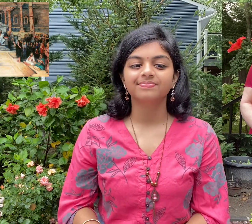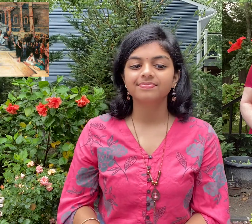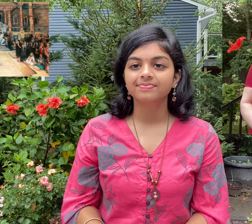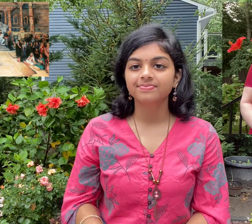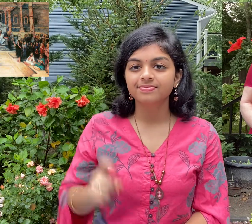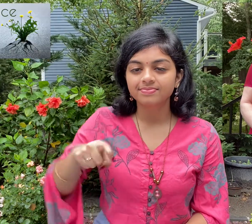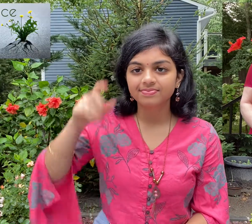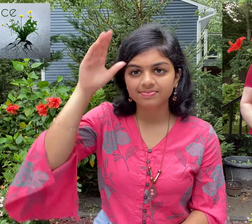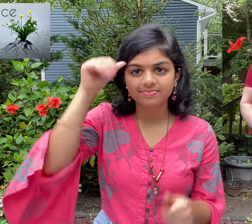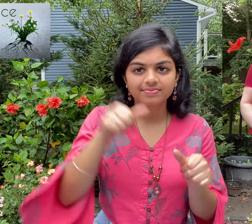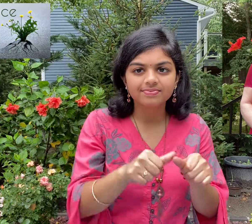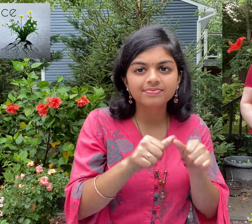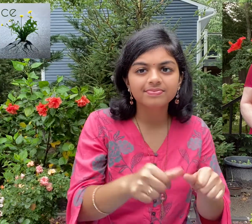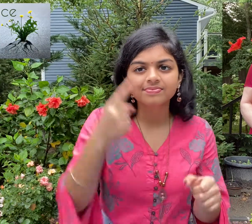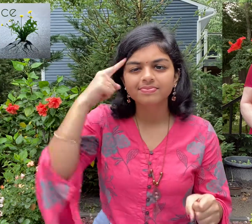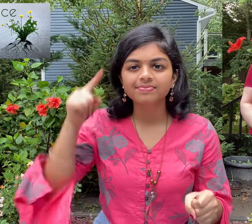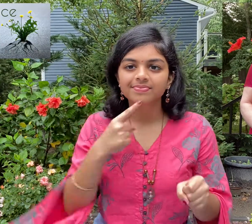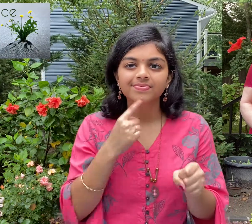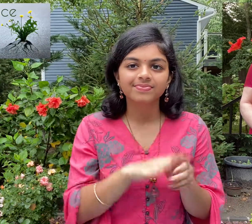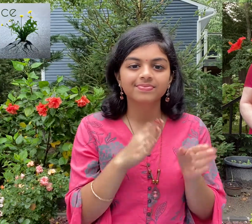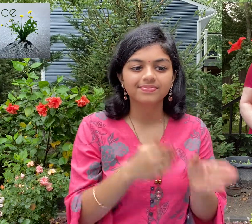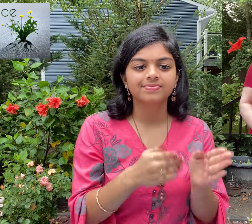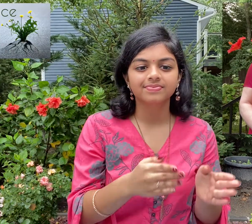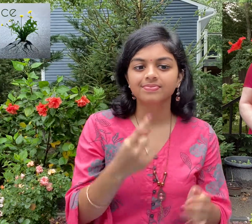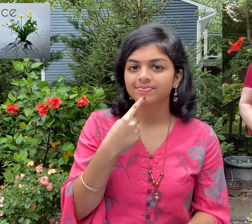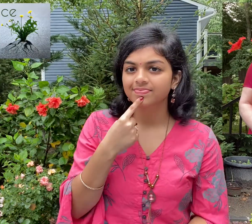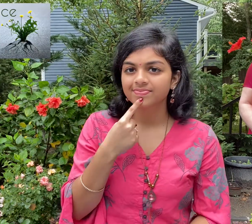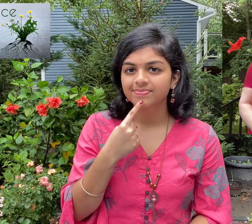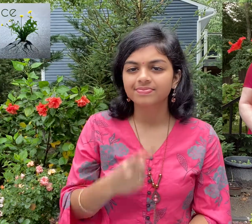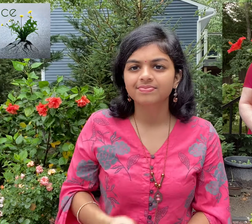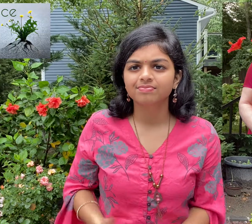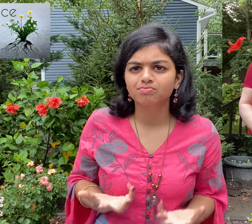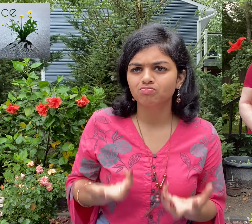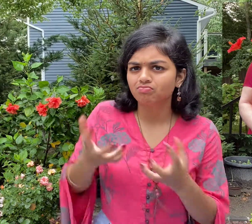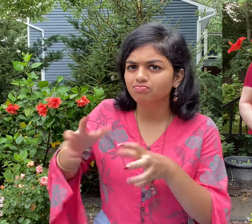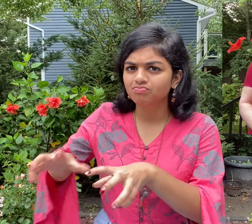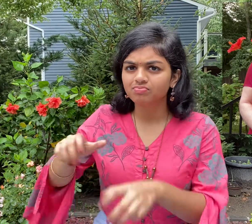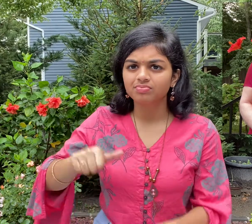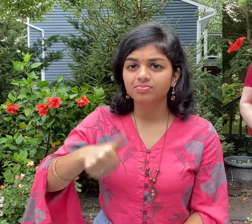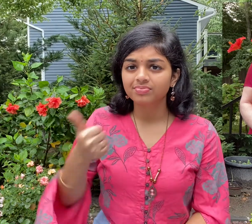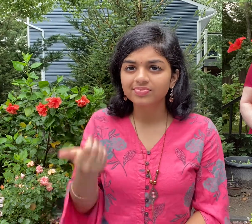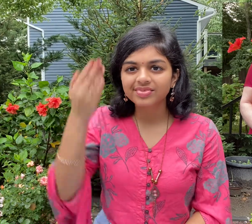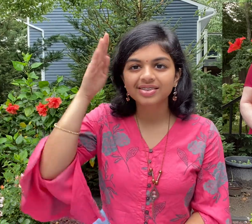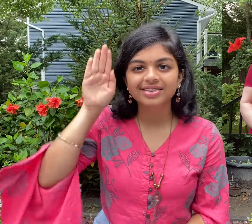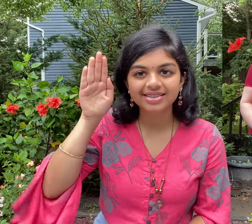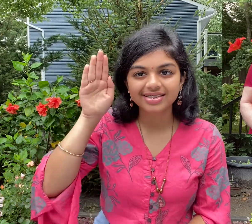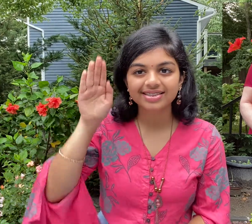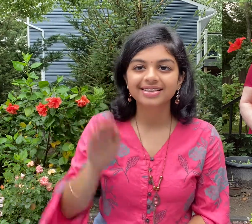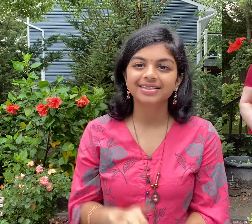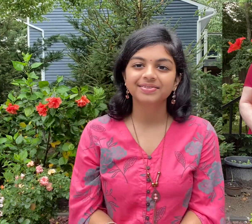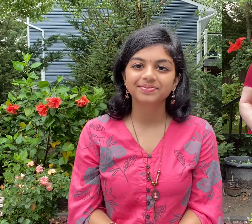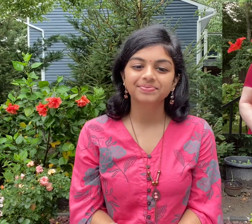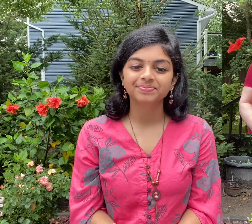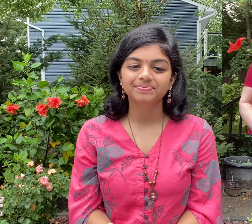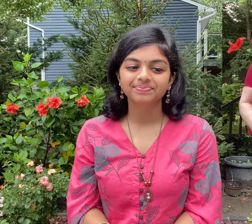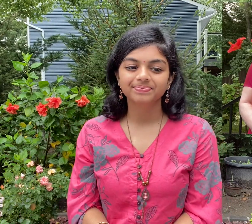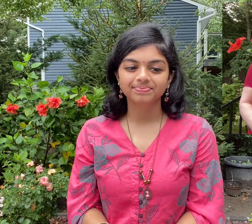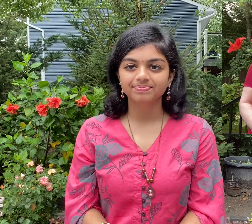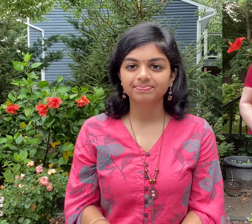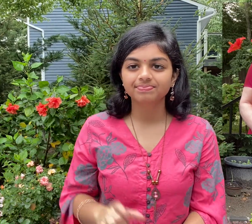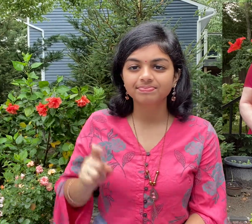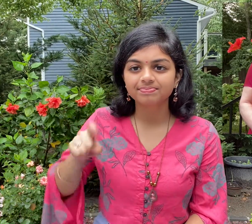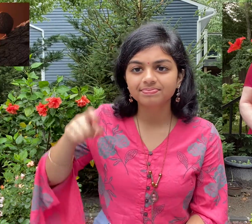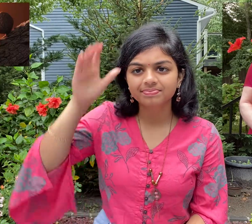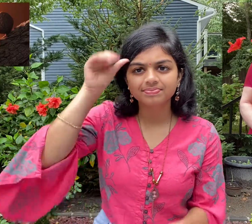Vondemba. Chala, Beku, Sharanange Paradaiva Vanolle